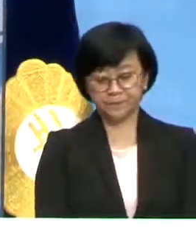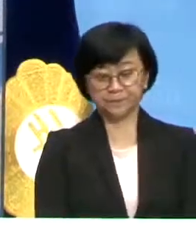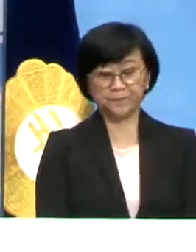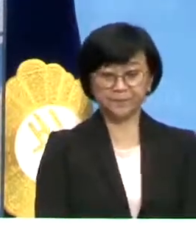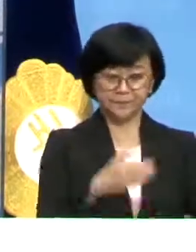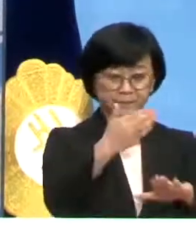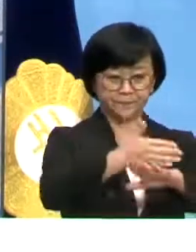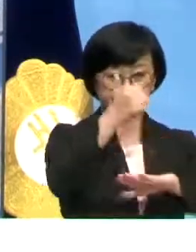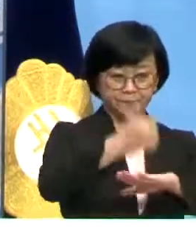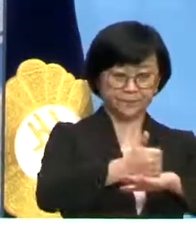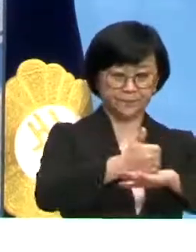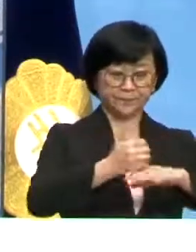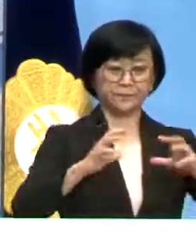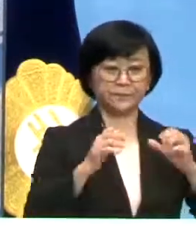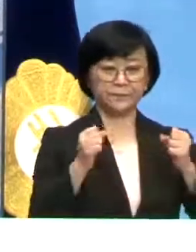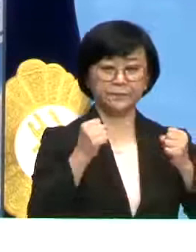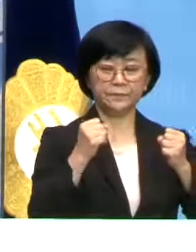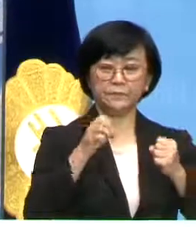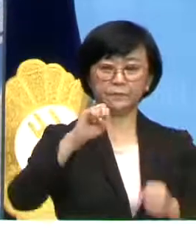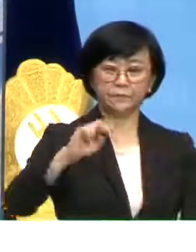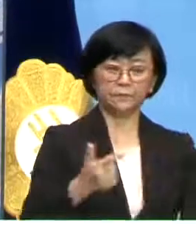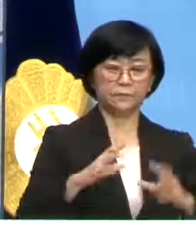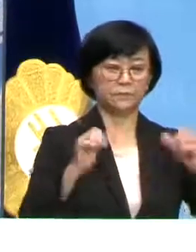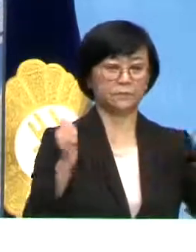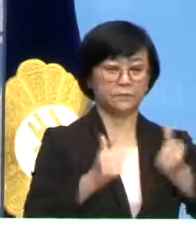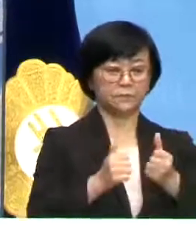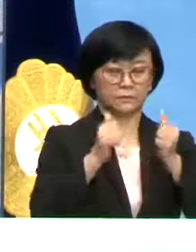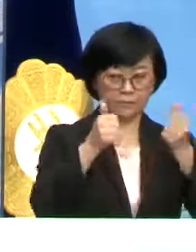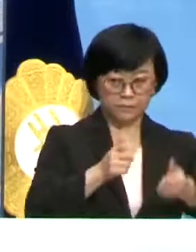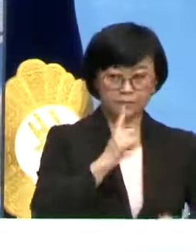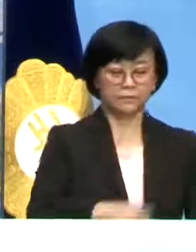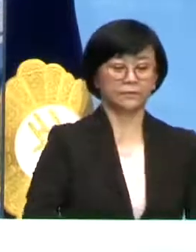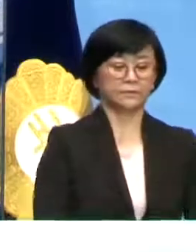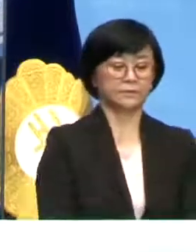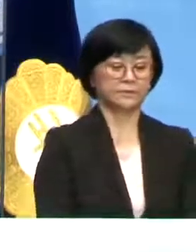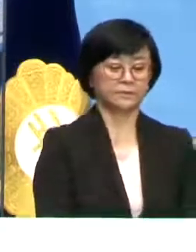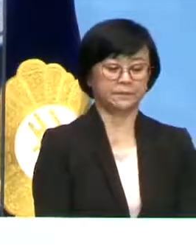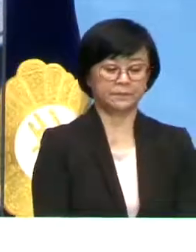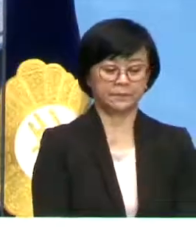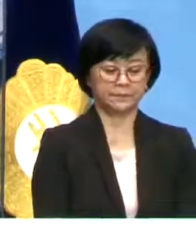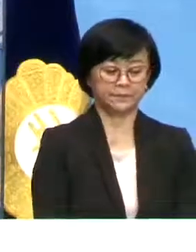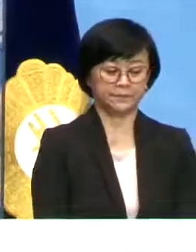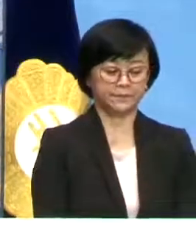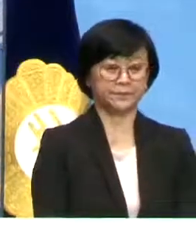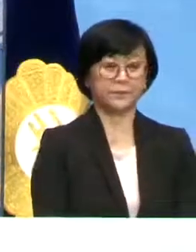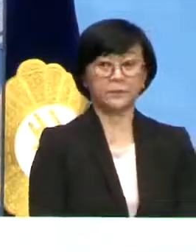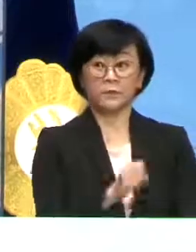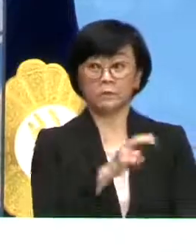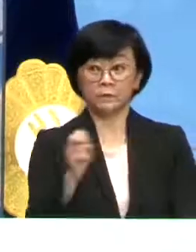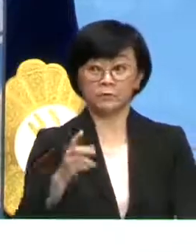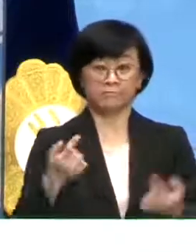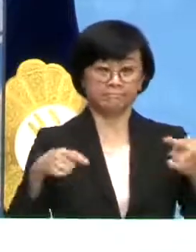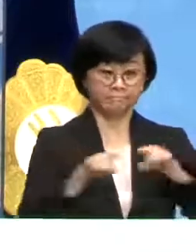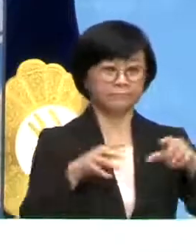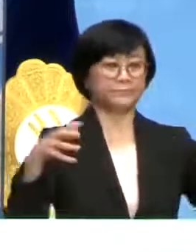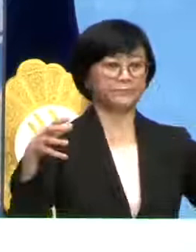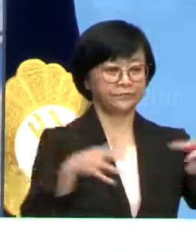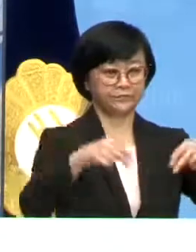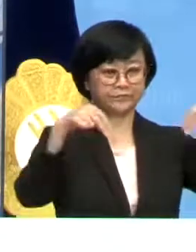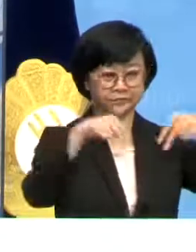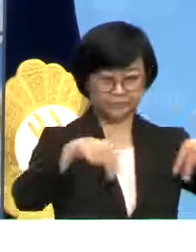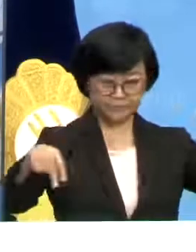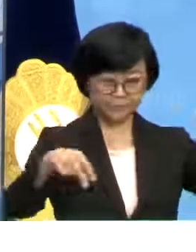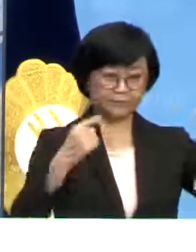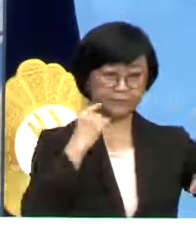4 깜짝 마지막으로 국민의 윈 층에 있는 님께서도 인사말씀 해주시겠습니까 이렇게 여야가 같이 의 소통과 란 설계로